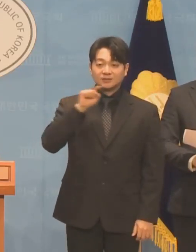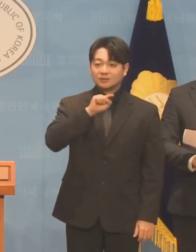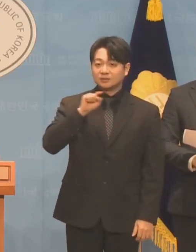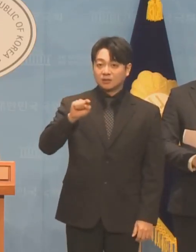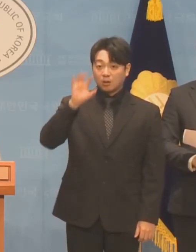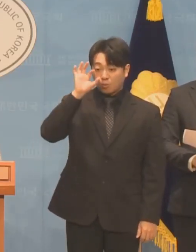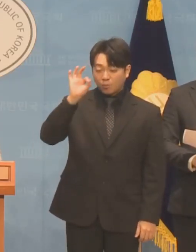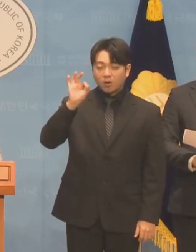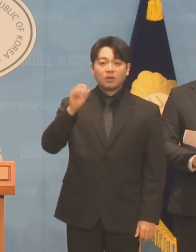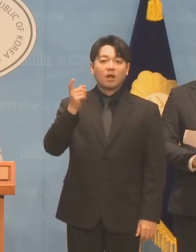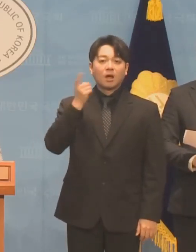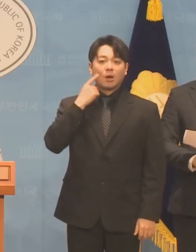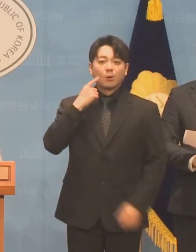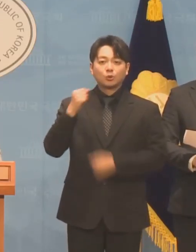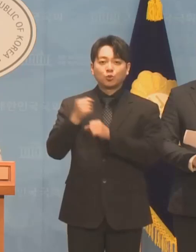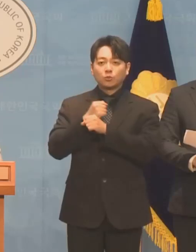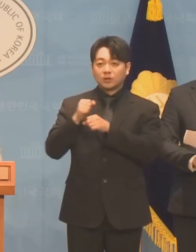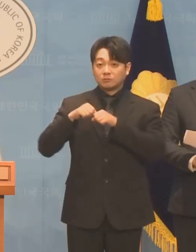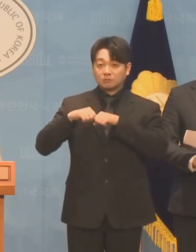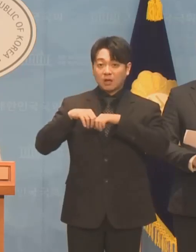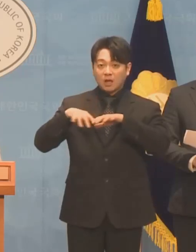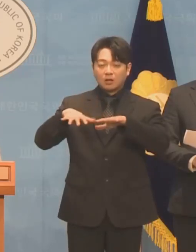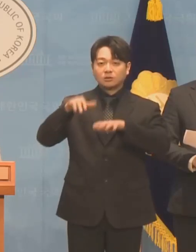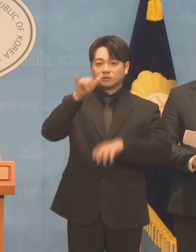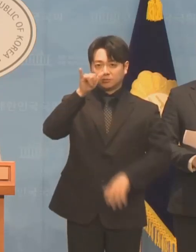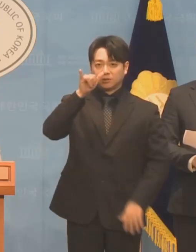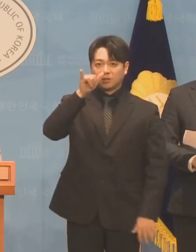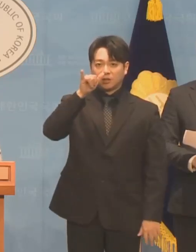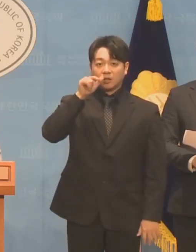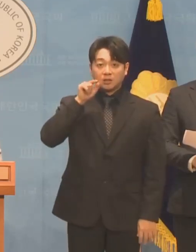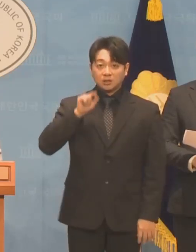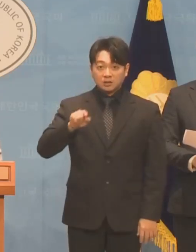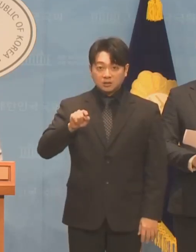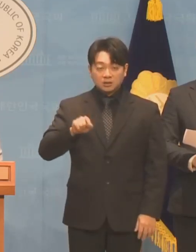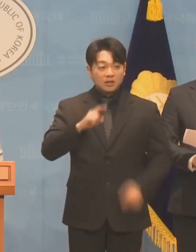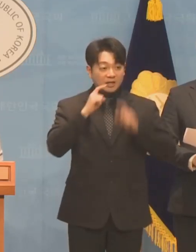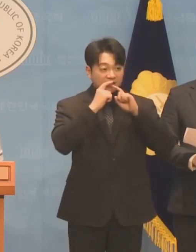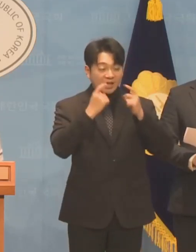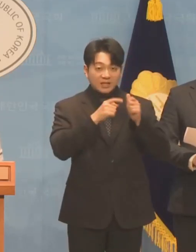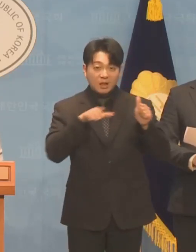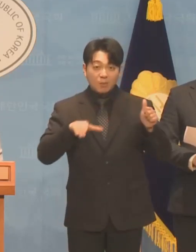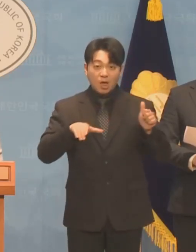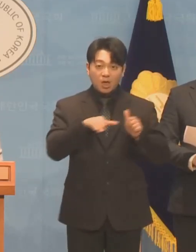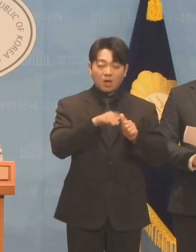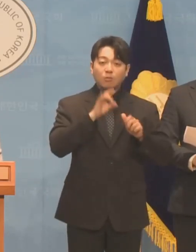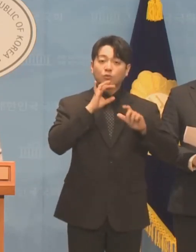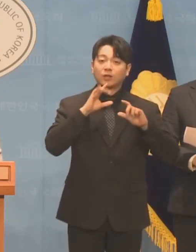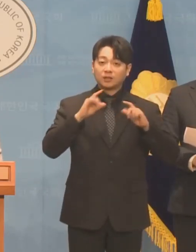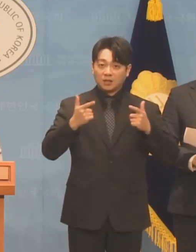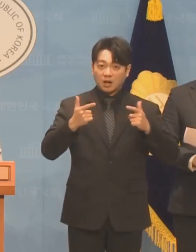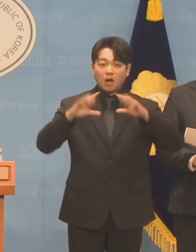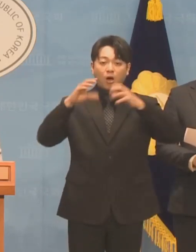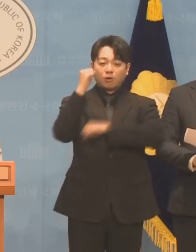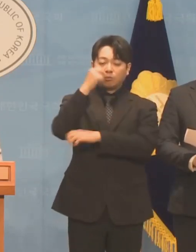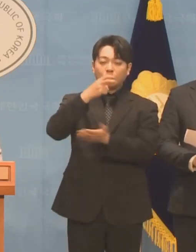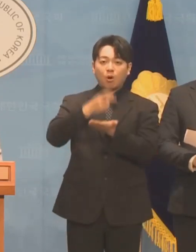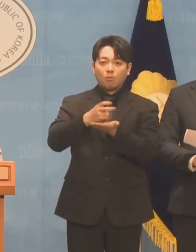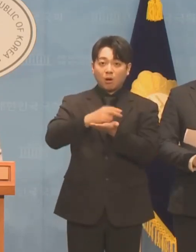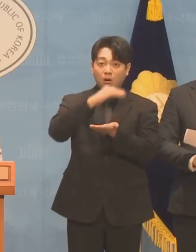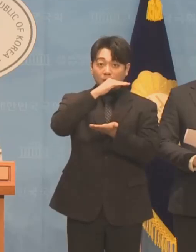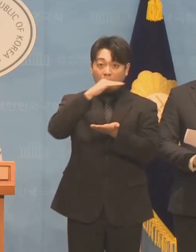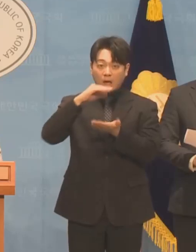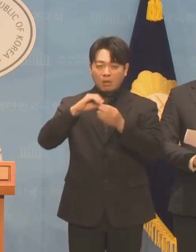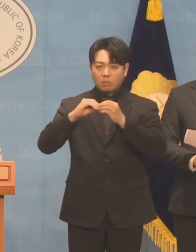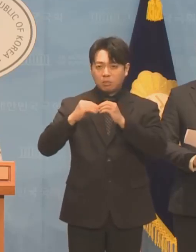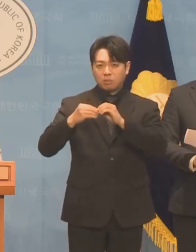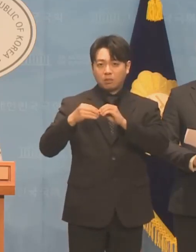정보들이 여전히 빠르게 확산되고 있습니다. 이는 단순히 개인에 대한 명예훼손에 그치지 않고 헌법 질서를 부정하며 국가의 근간을